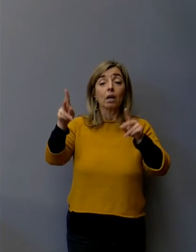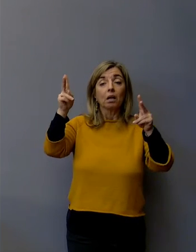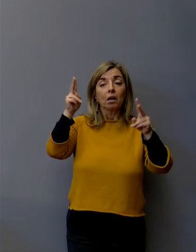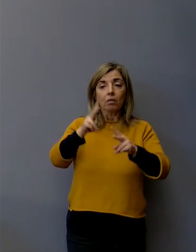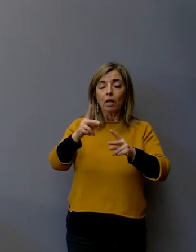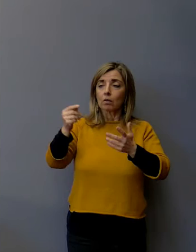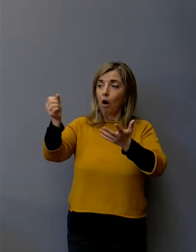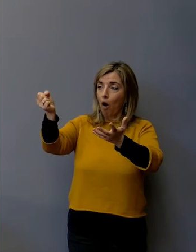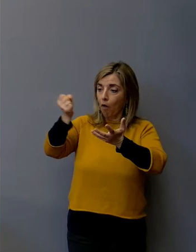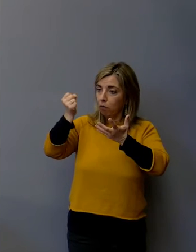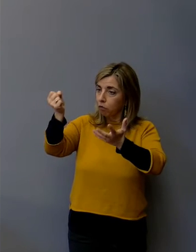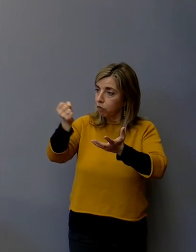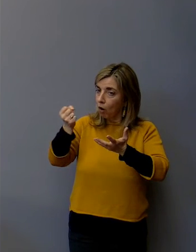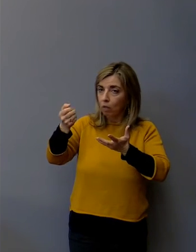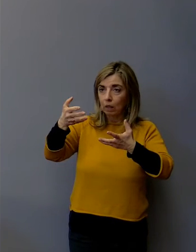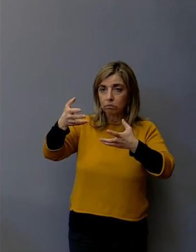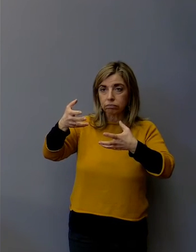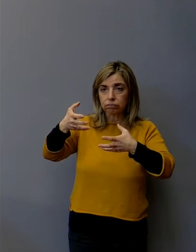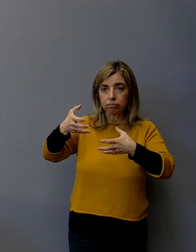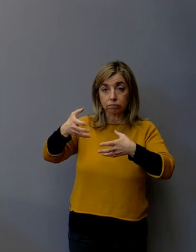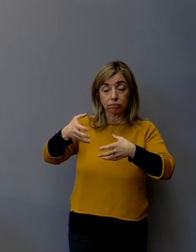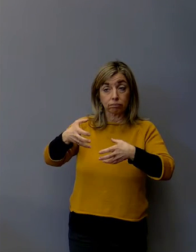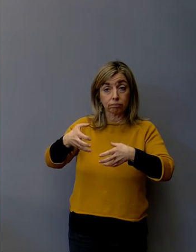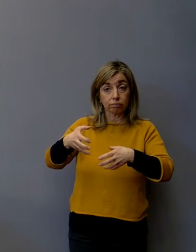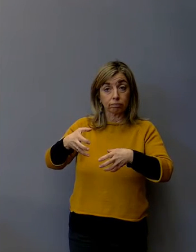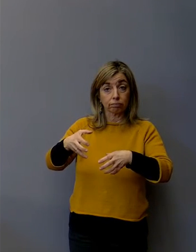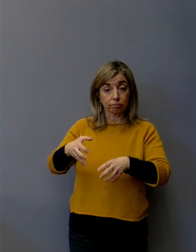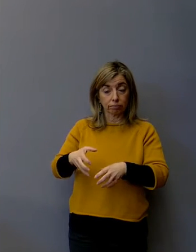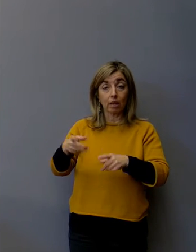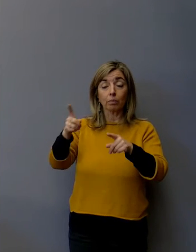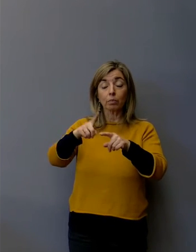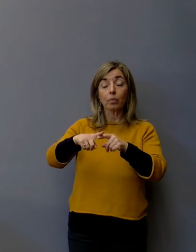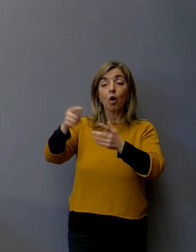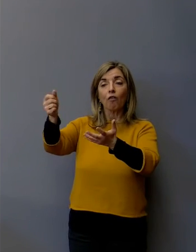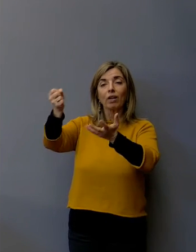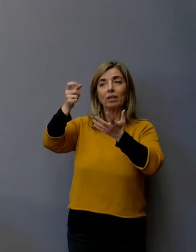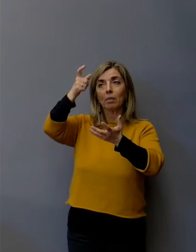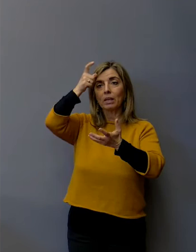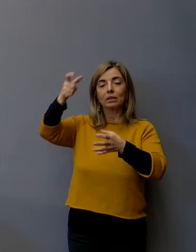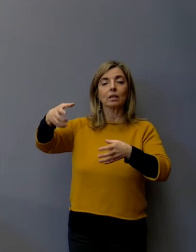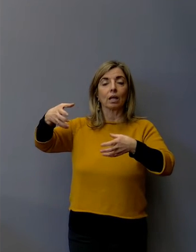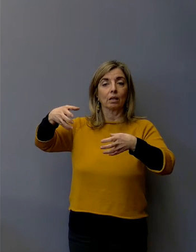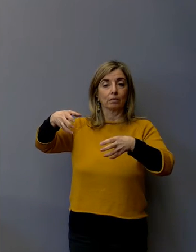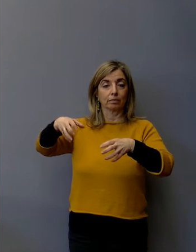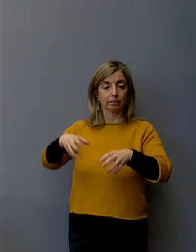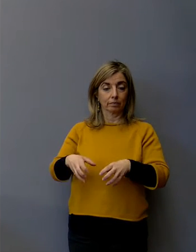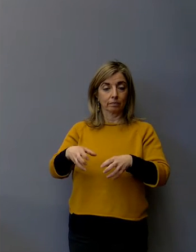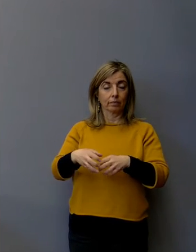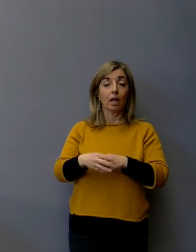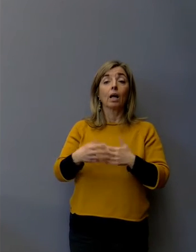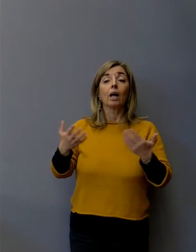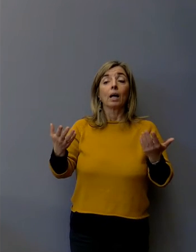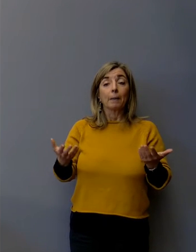derivanti dalla riduzione progressiva dei finanziamenti statali a danno di genova duramente perché